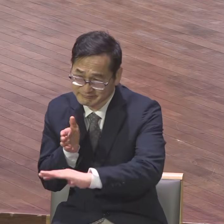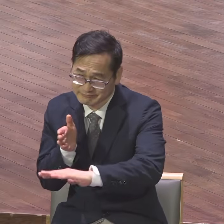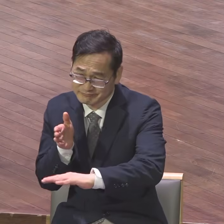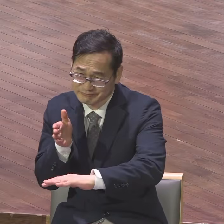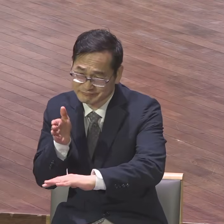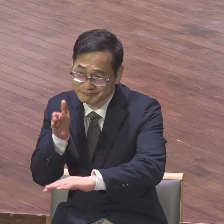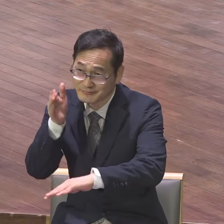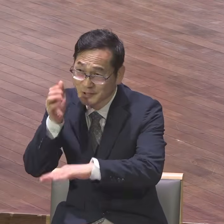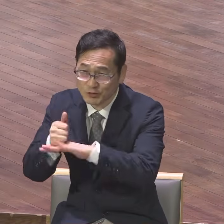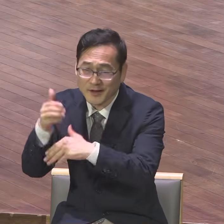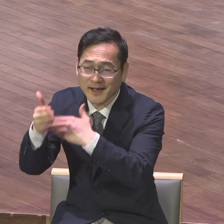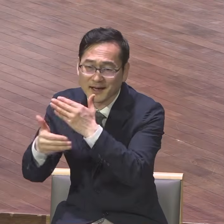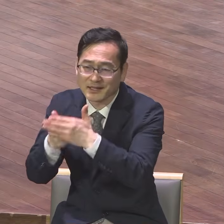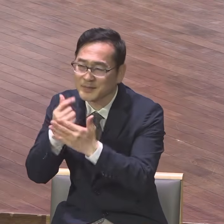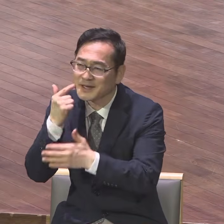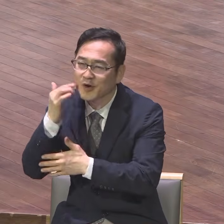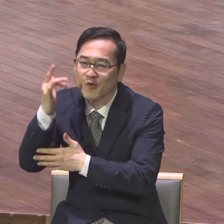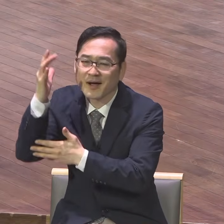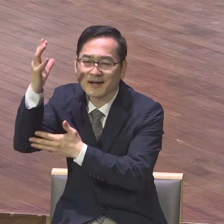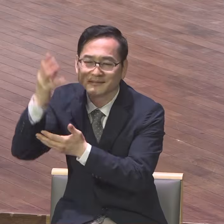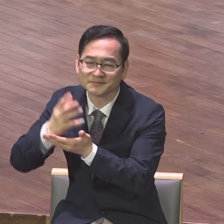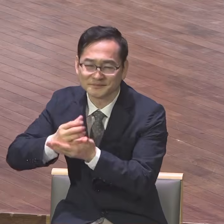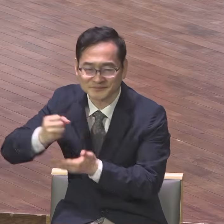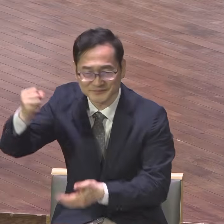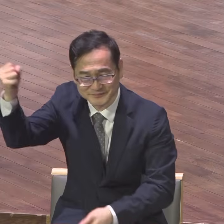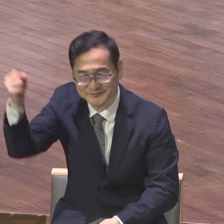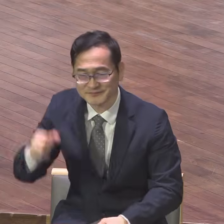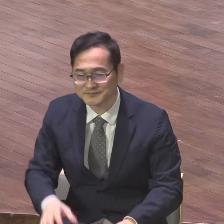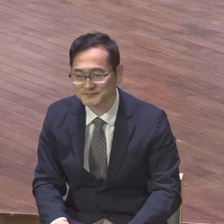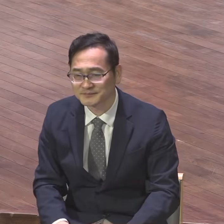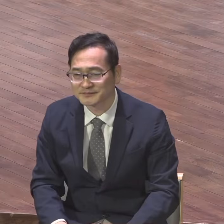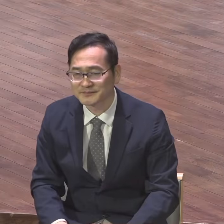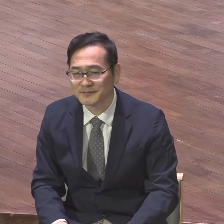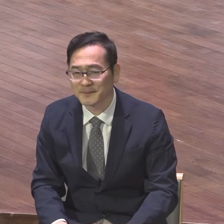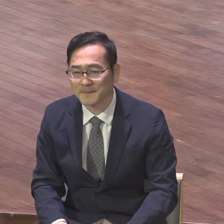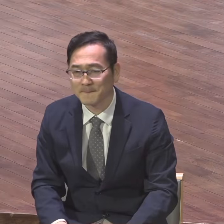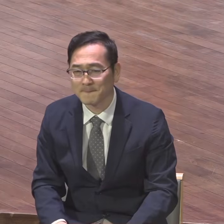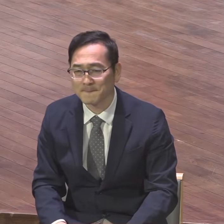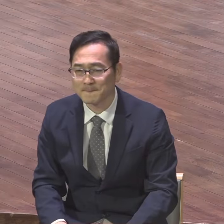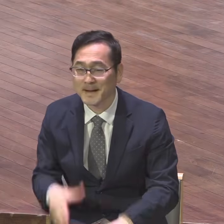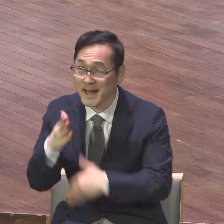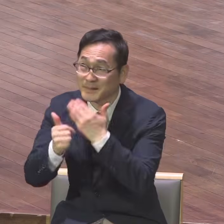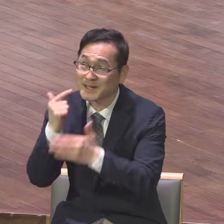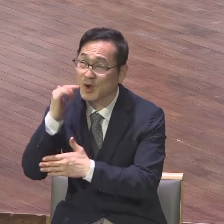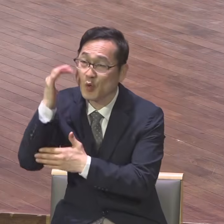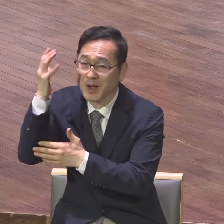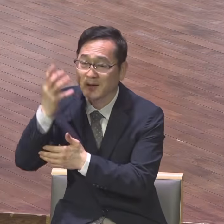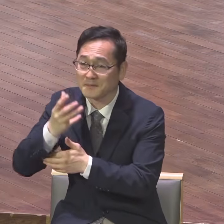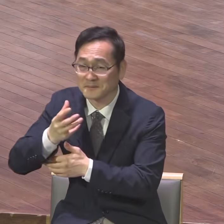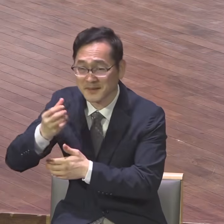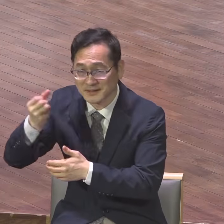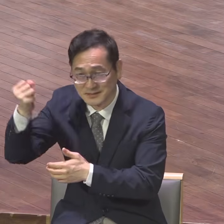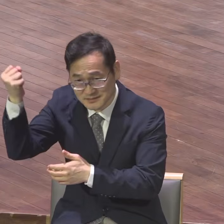것이다. 영광과 자랑에 매력을 얻는 성리 인생 되기를 주님으로 축복합니다.